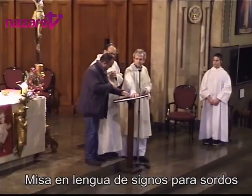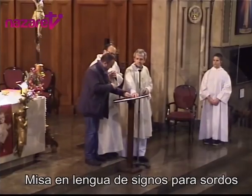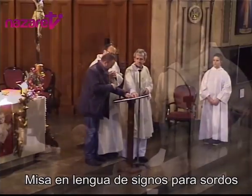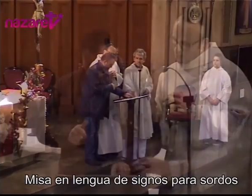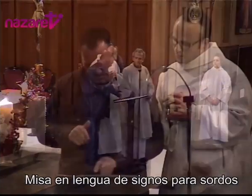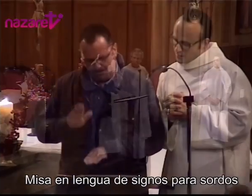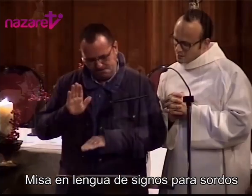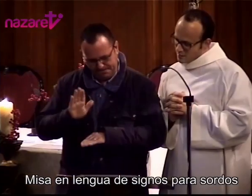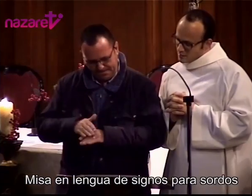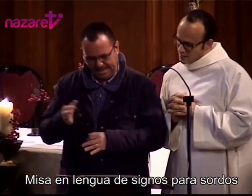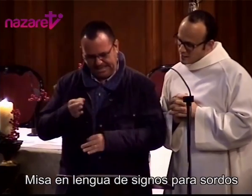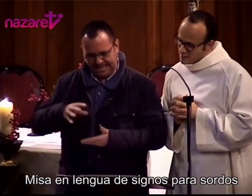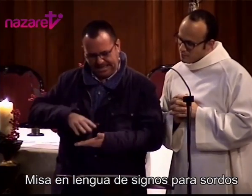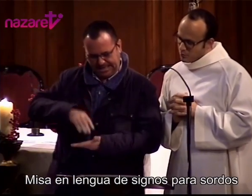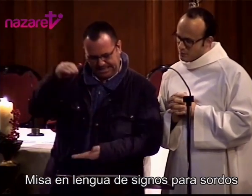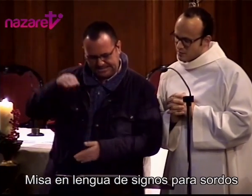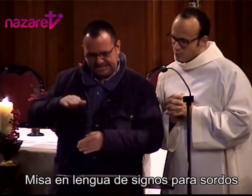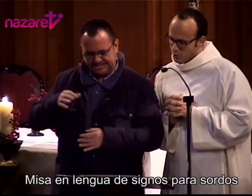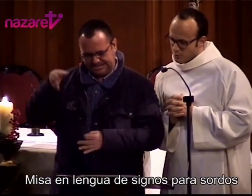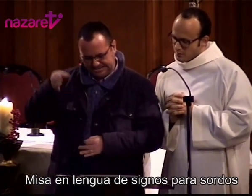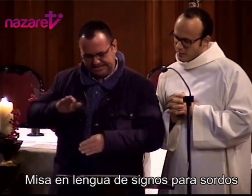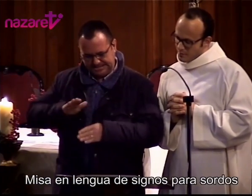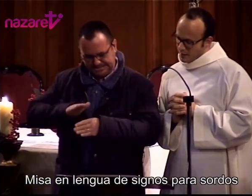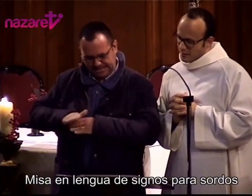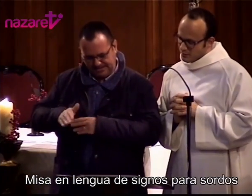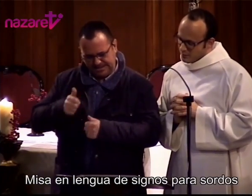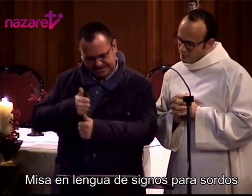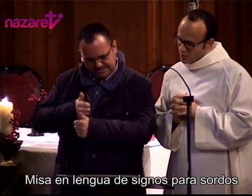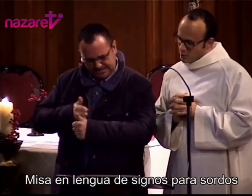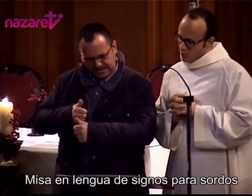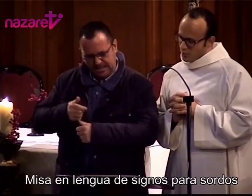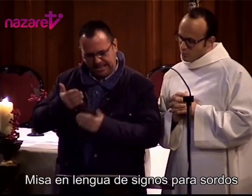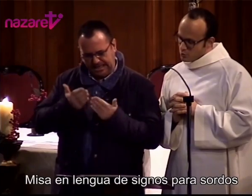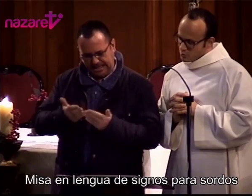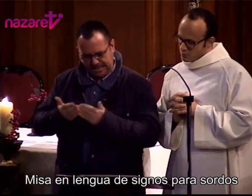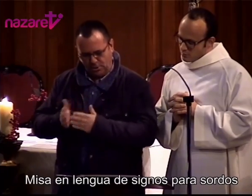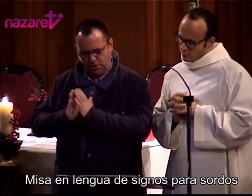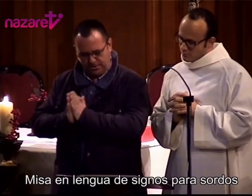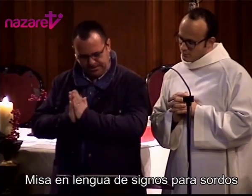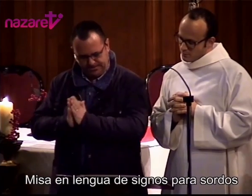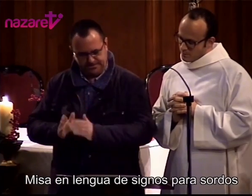Para que la Iglesia sea siempre un testimonio del Evangelio. Oremos.